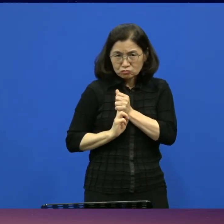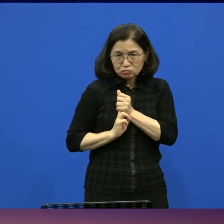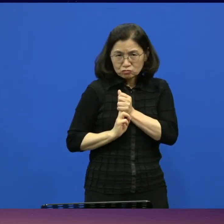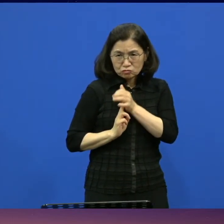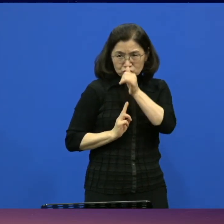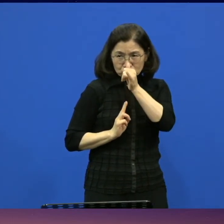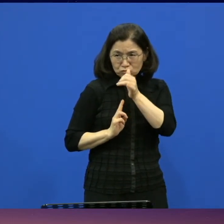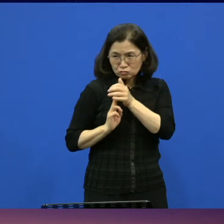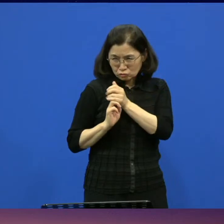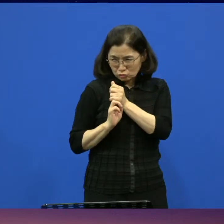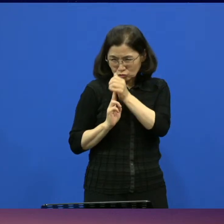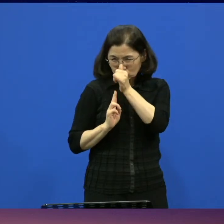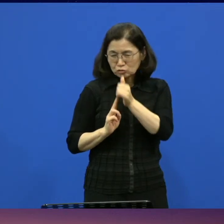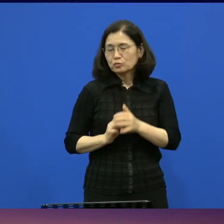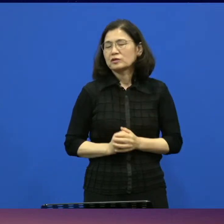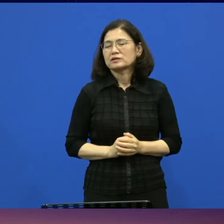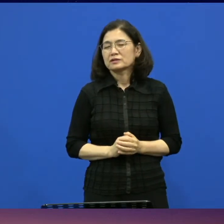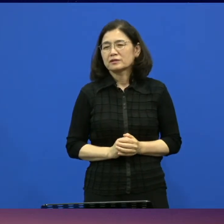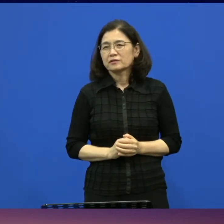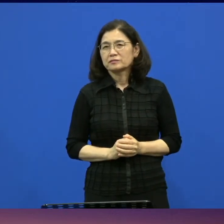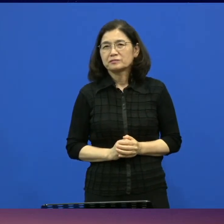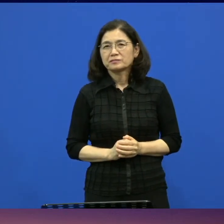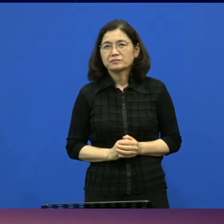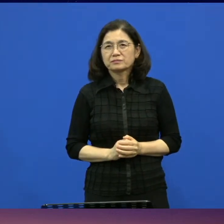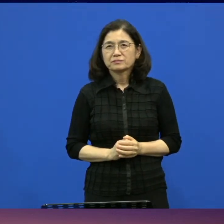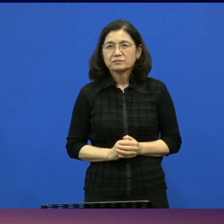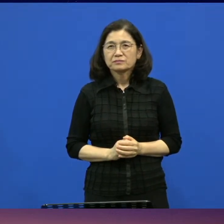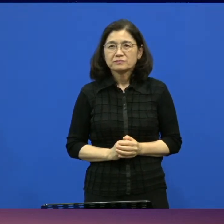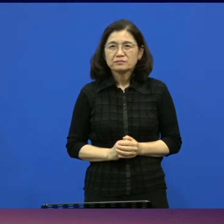진짜 교묘하게 우리의 내면 세계에